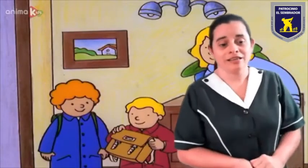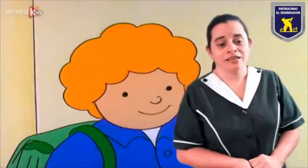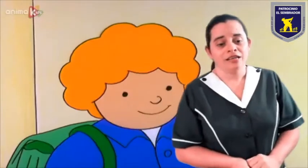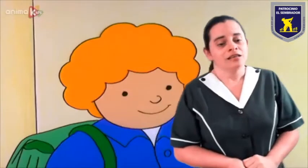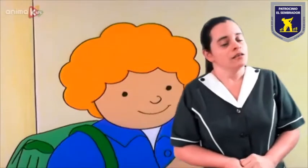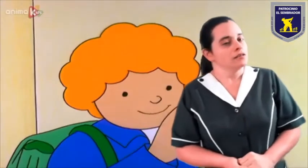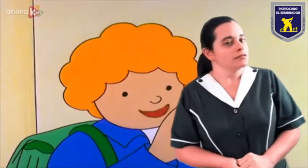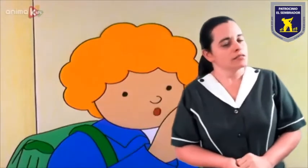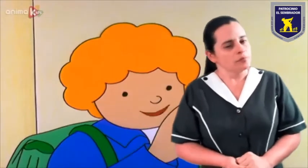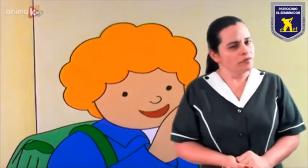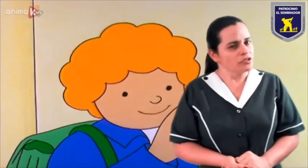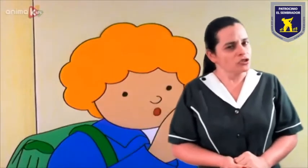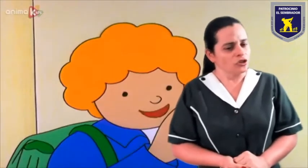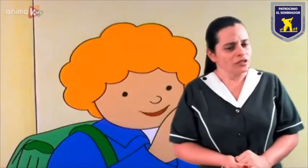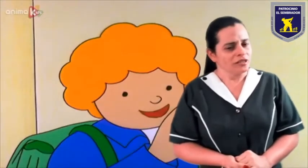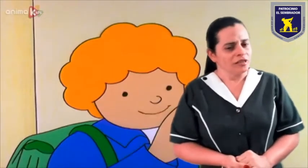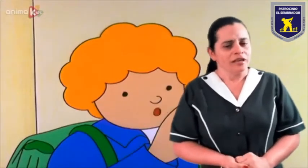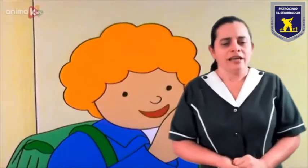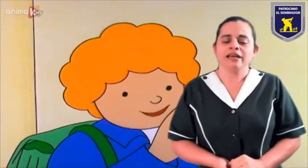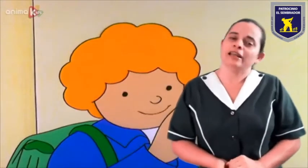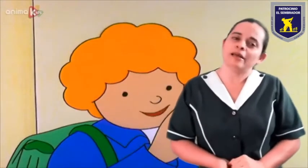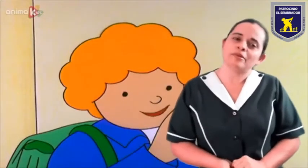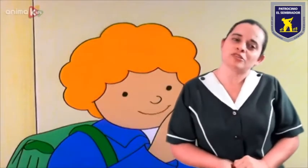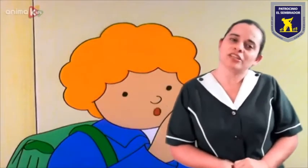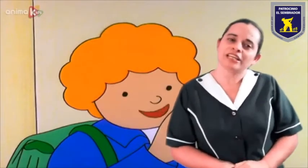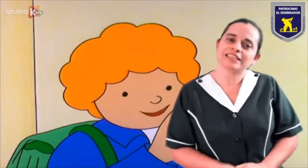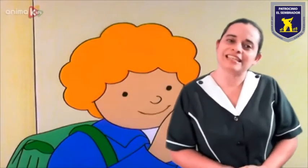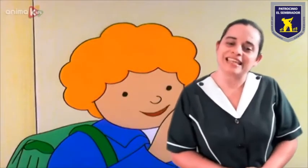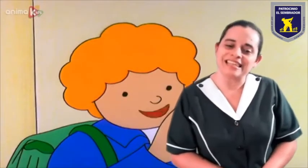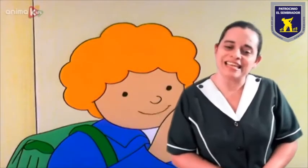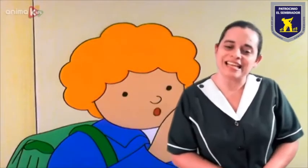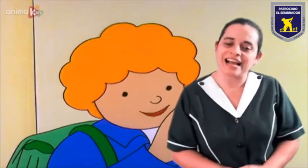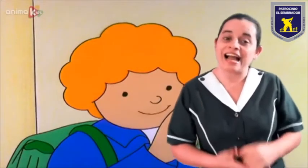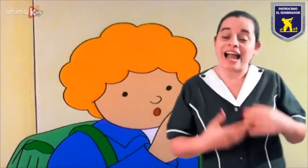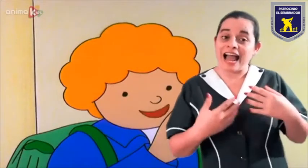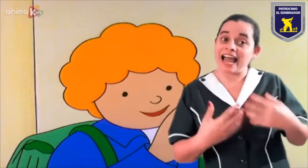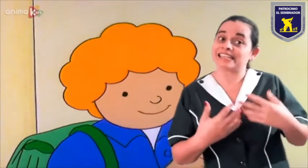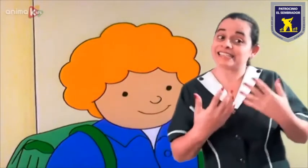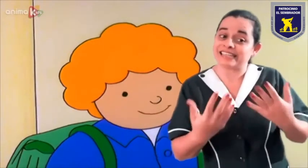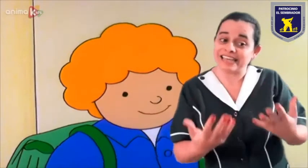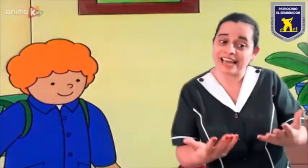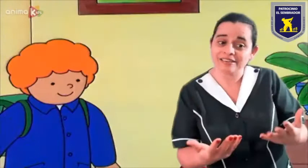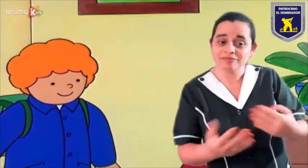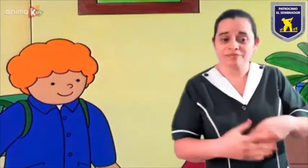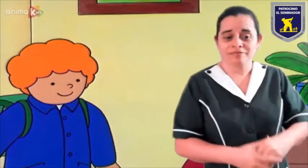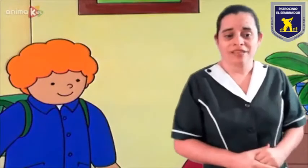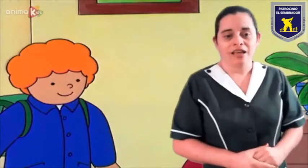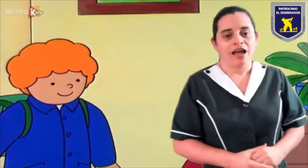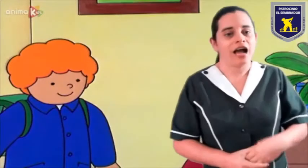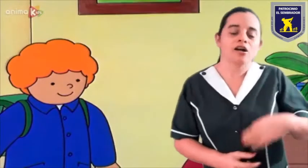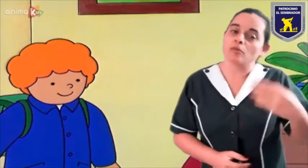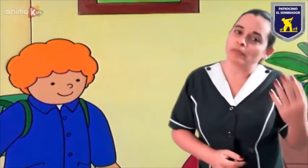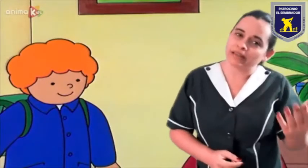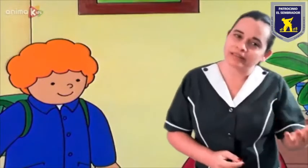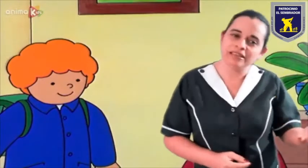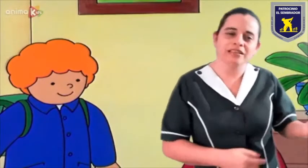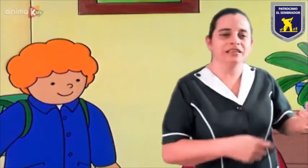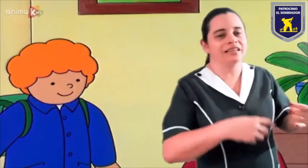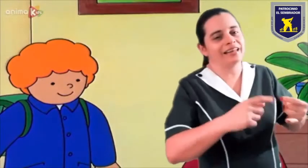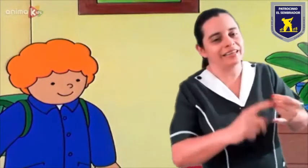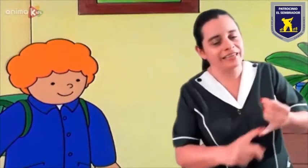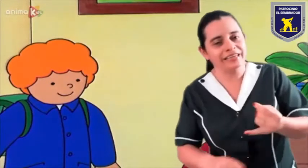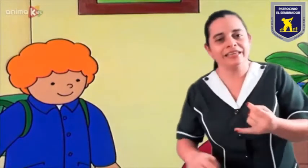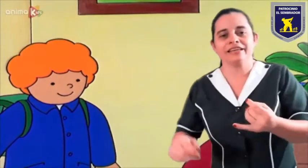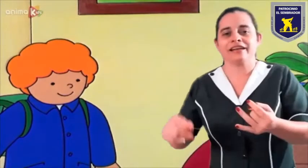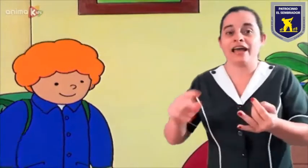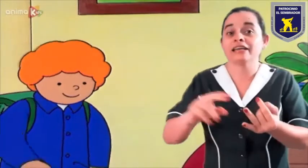¿verdad? Ser profesor es la persona que se dedica a enseñar, a compartir,